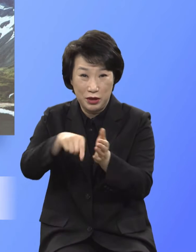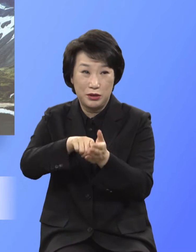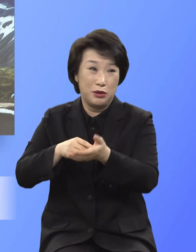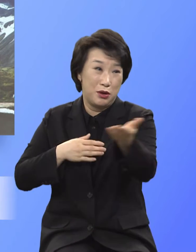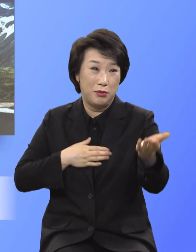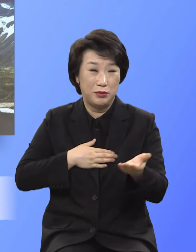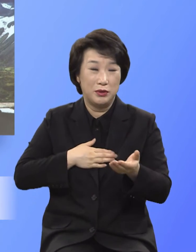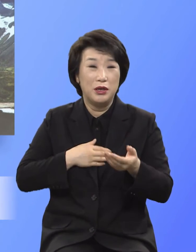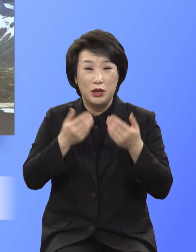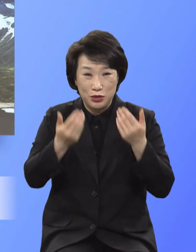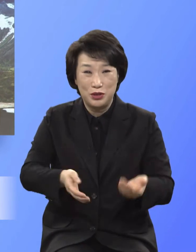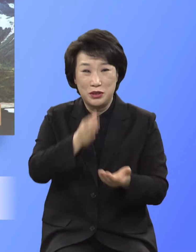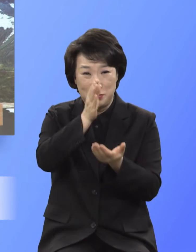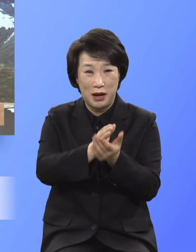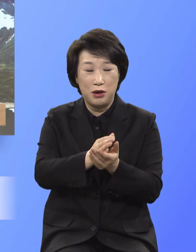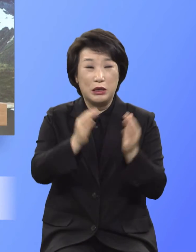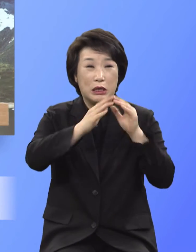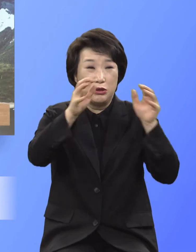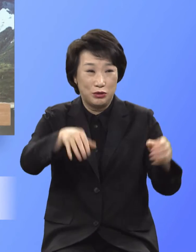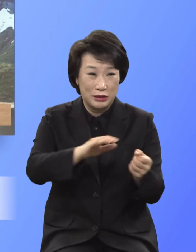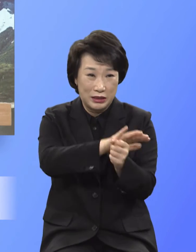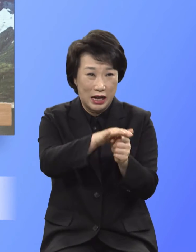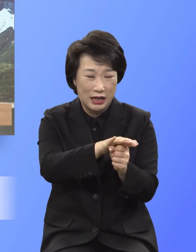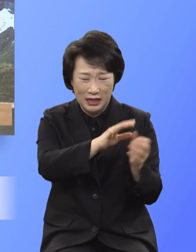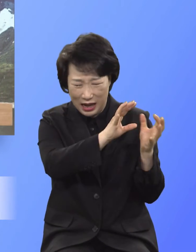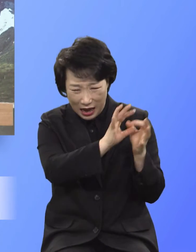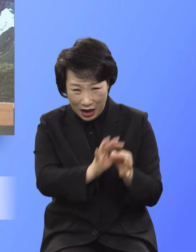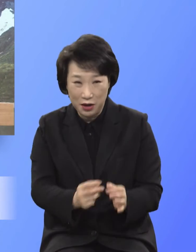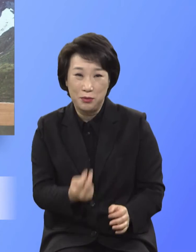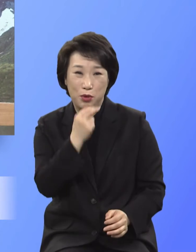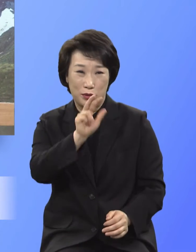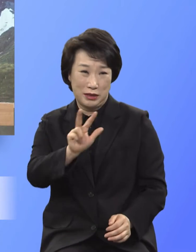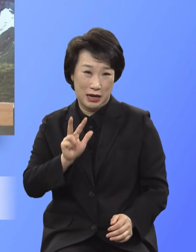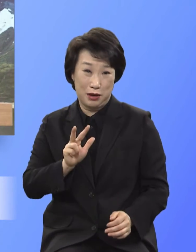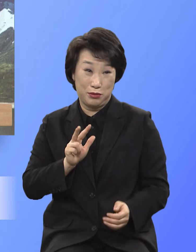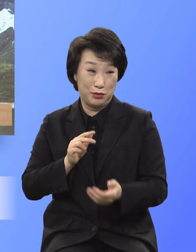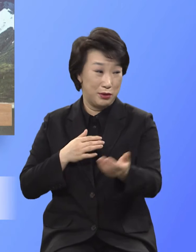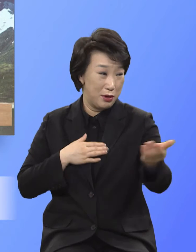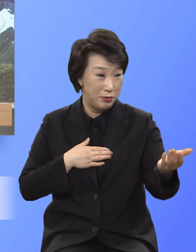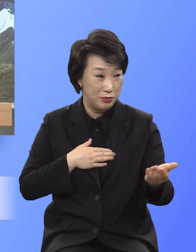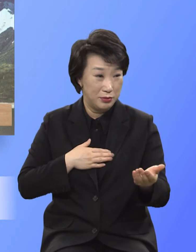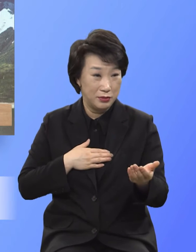쉼없이 이웃사랑에 목숨을 걸고